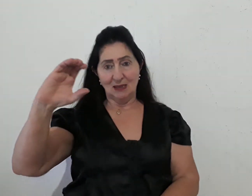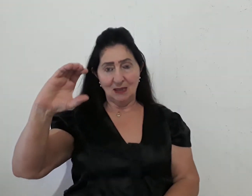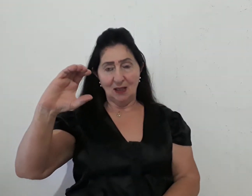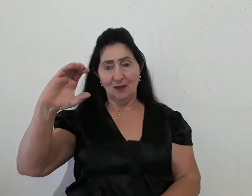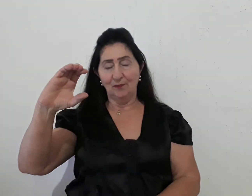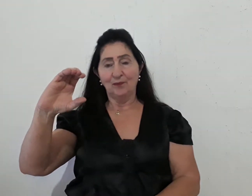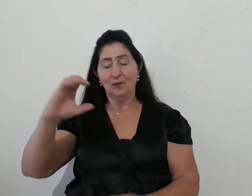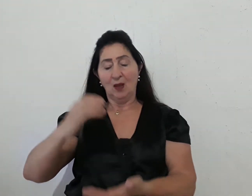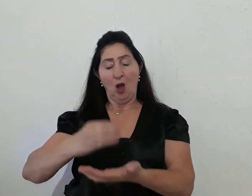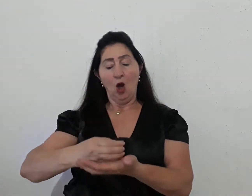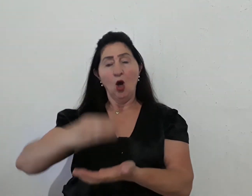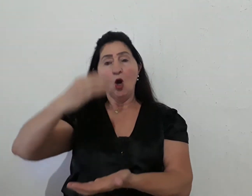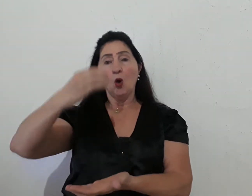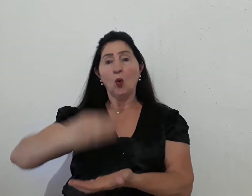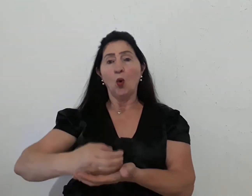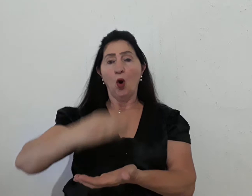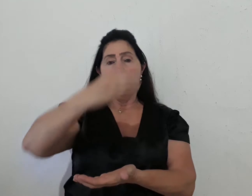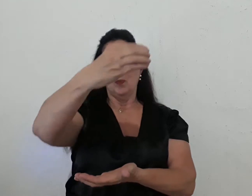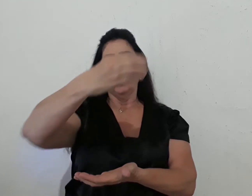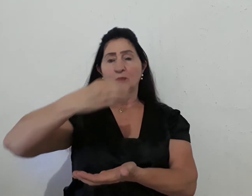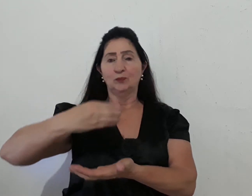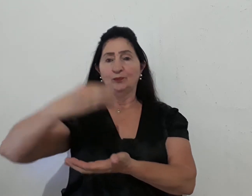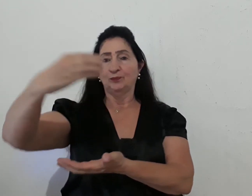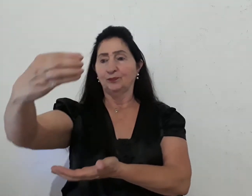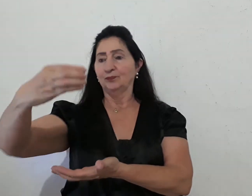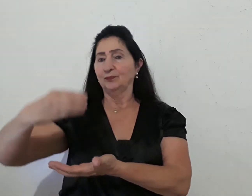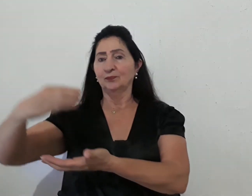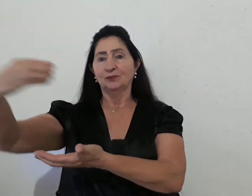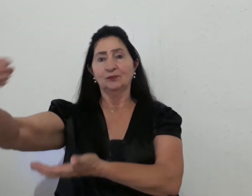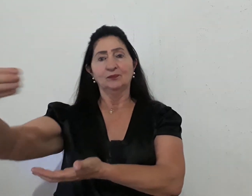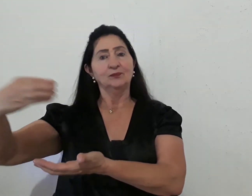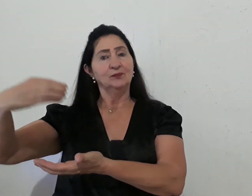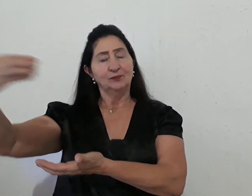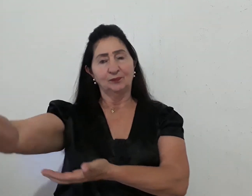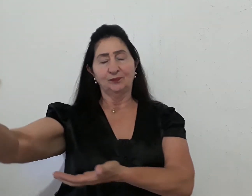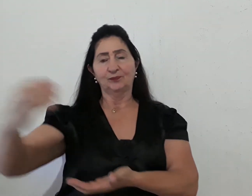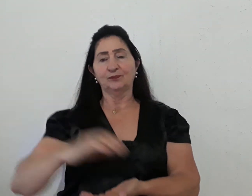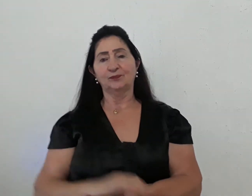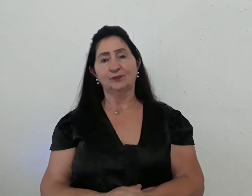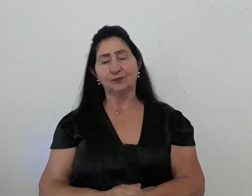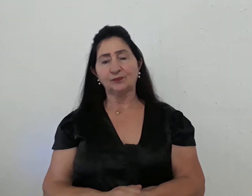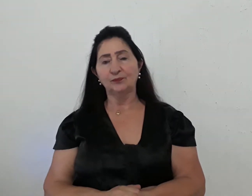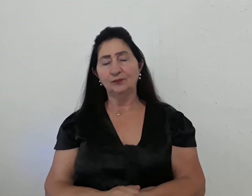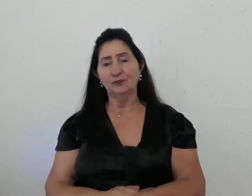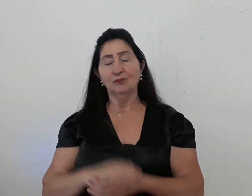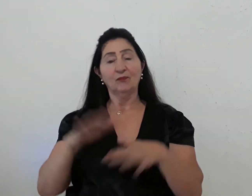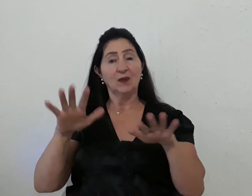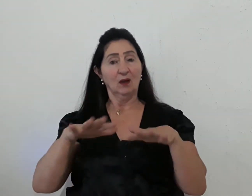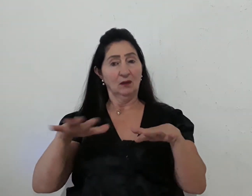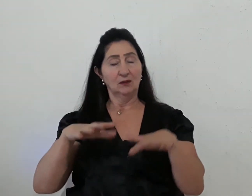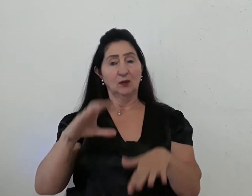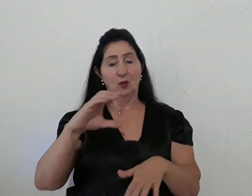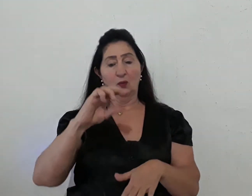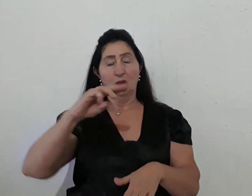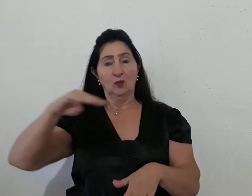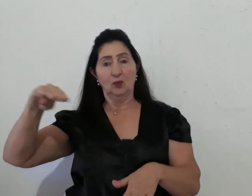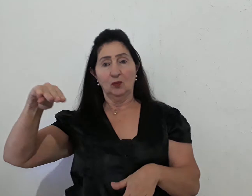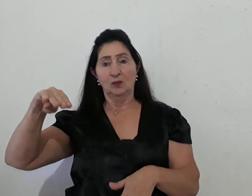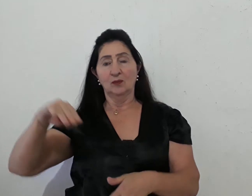significar copos na prateleira de um armário. A configuração de mão em formato